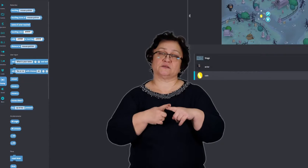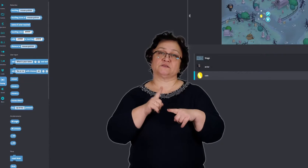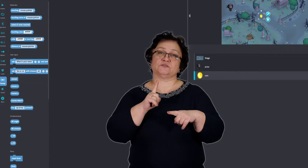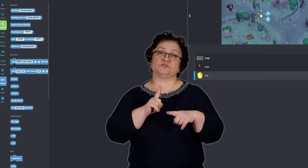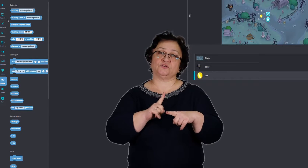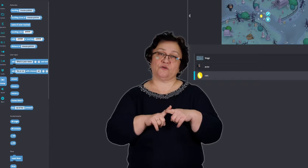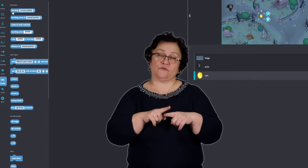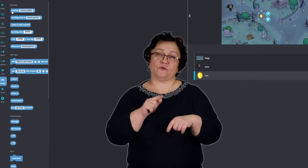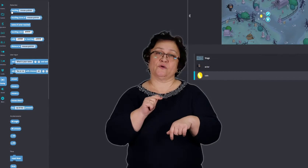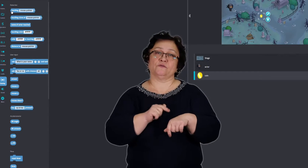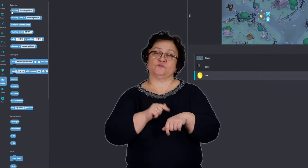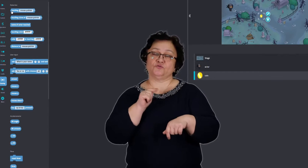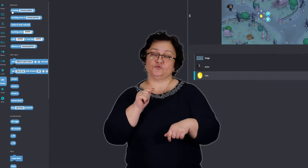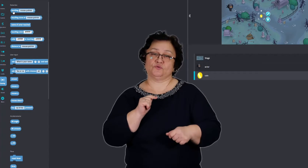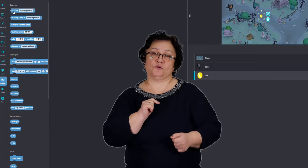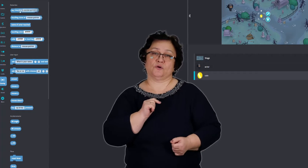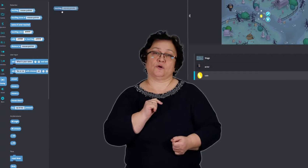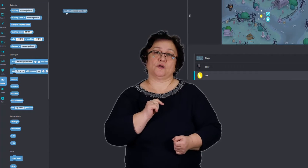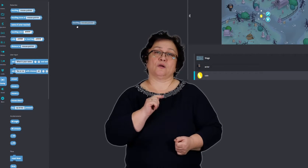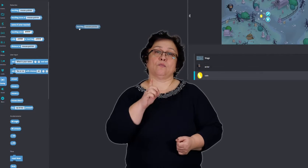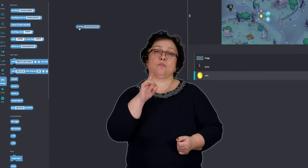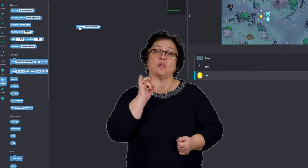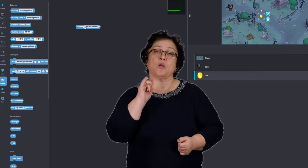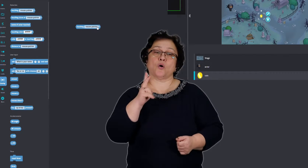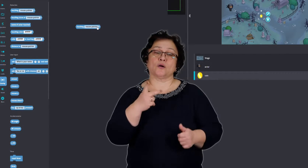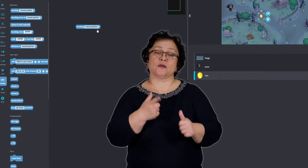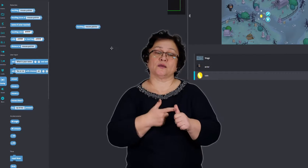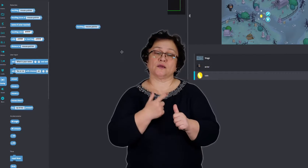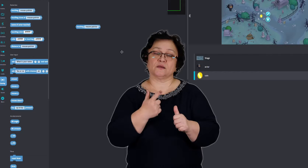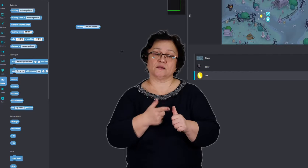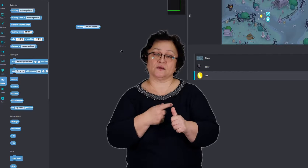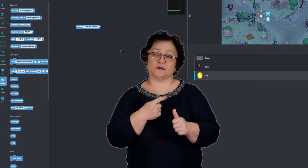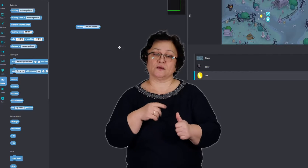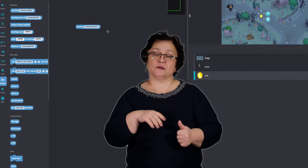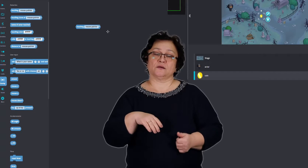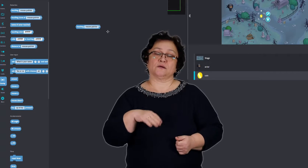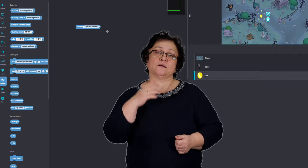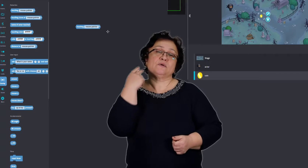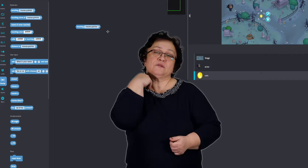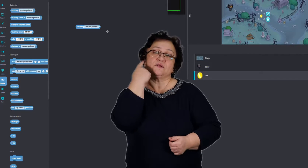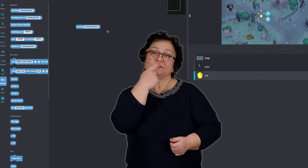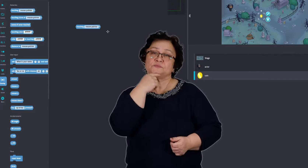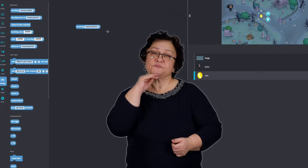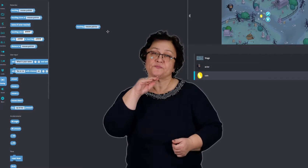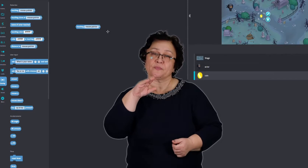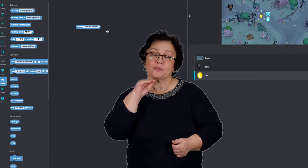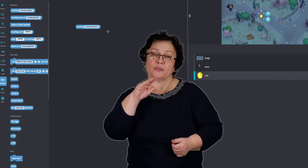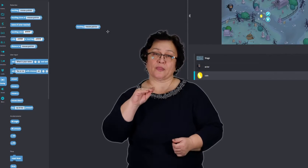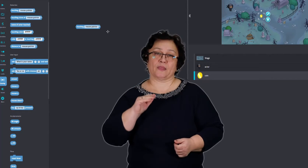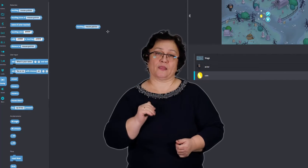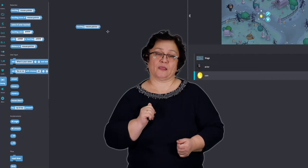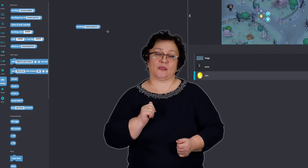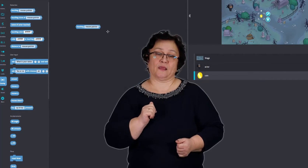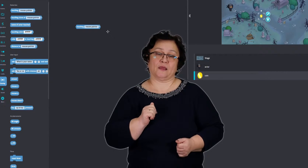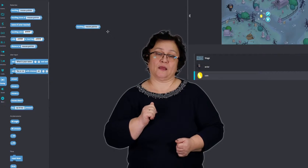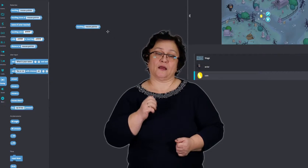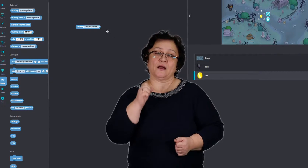відчуттів. Блок, який називається Touch and Mouse Pointer. А